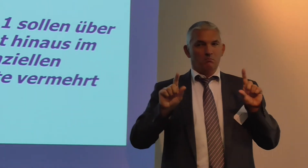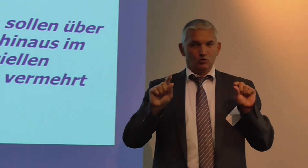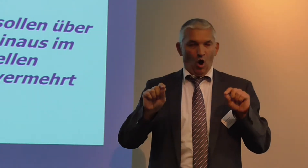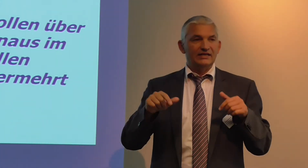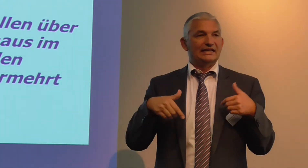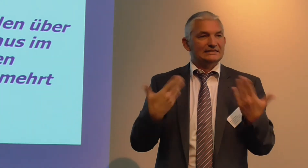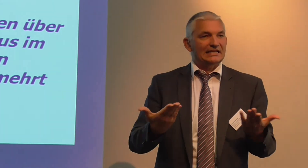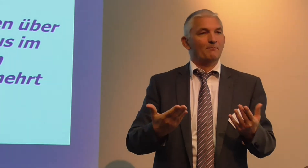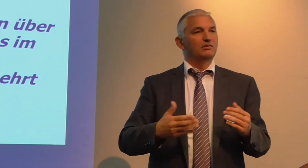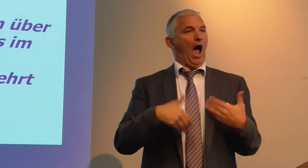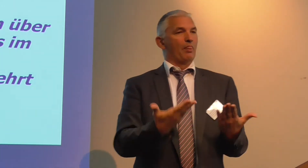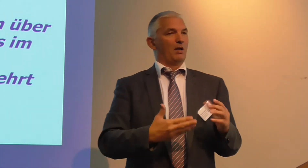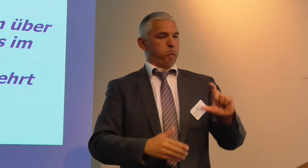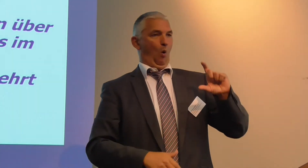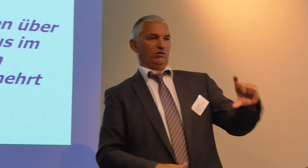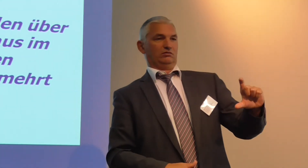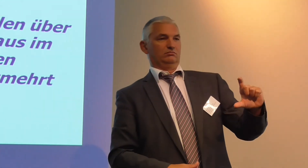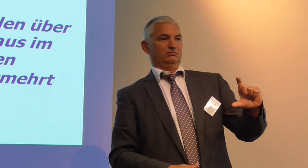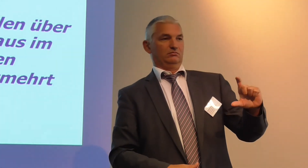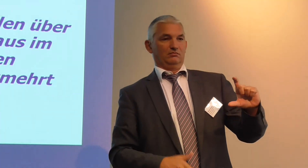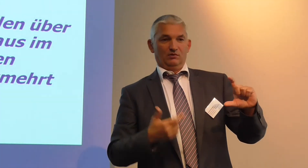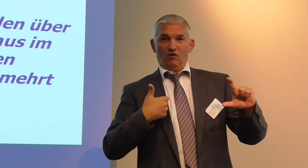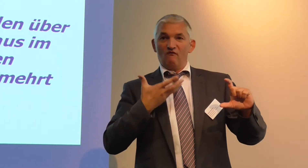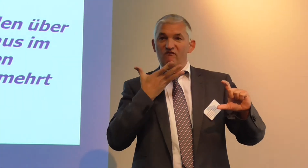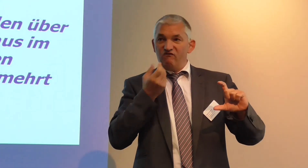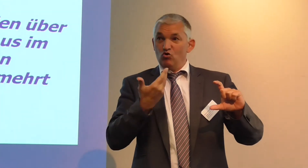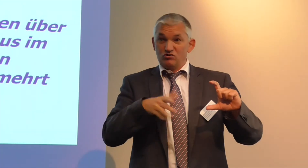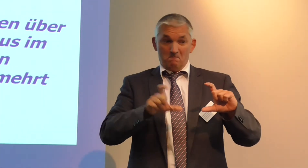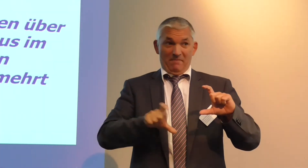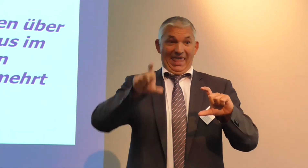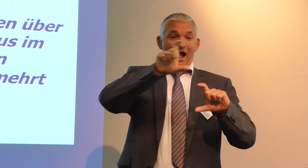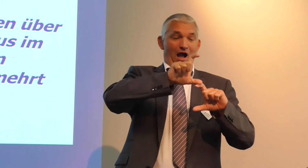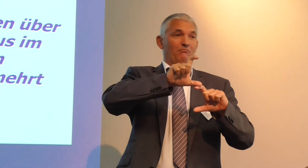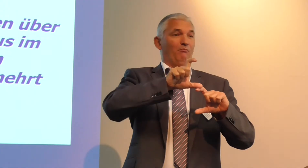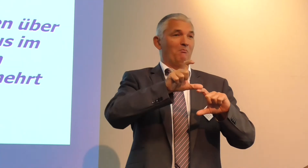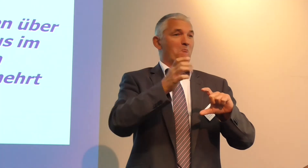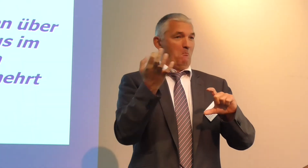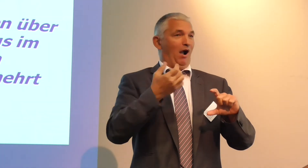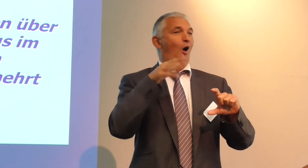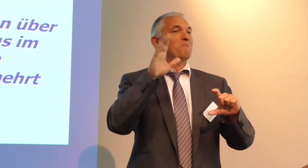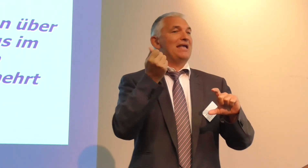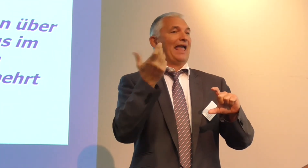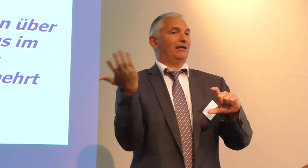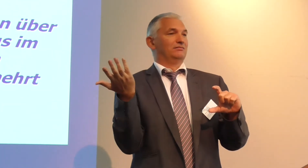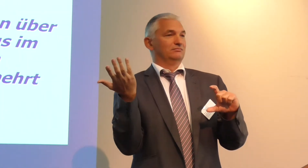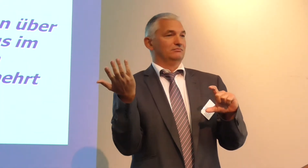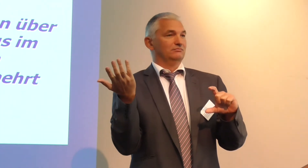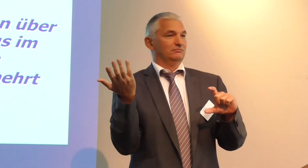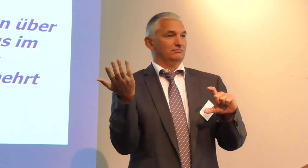Ja, das bedeutet für uns, es gibt ein Angebot und wir möchten das Angebot verdoppeln